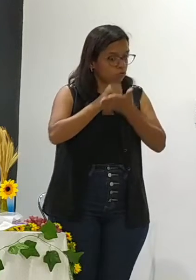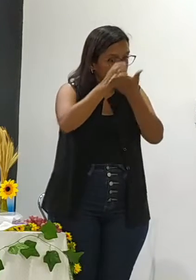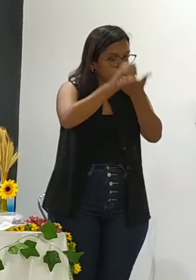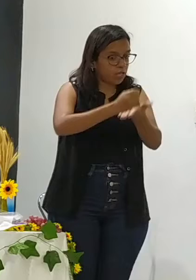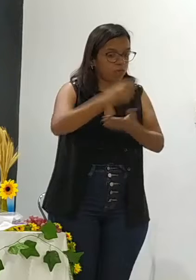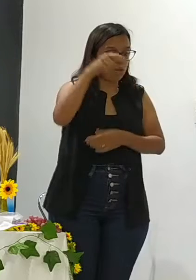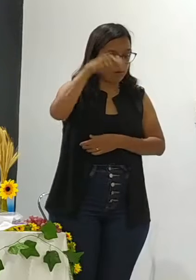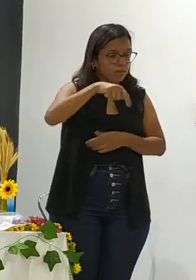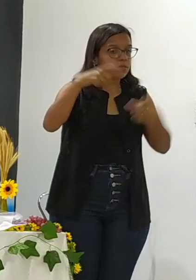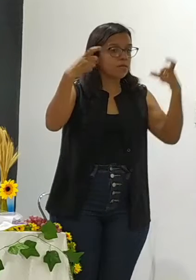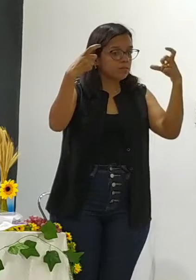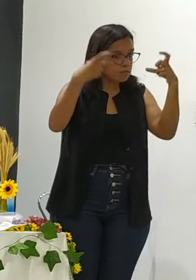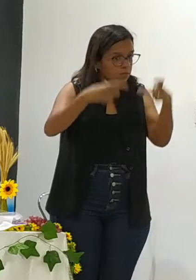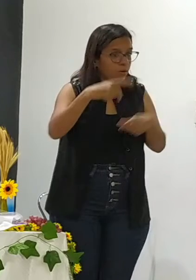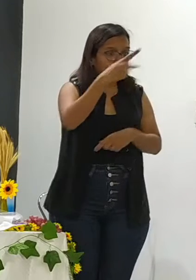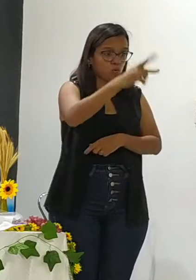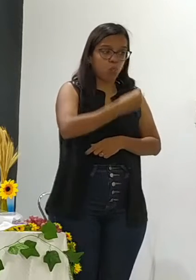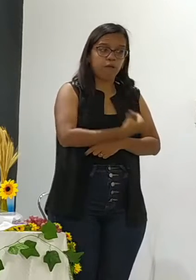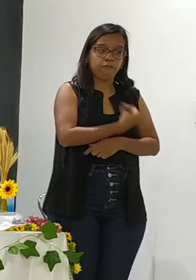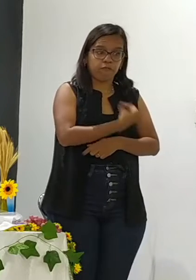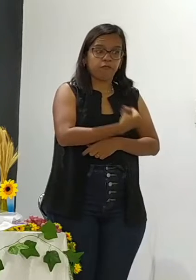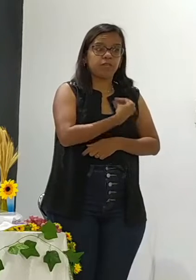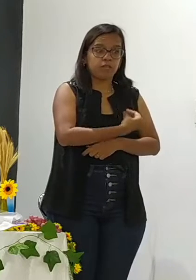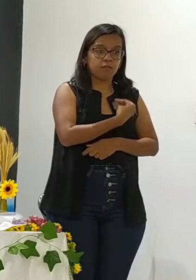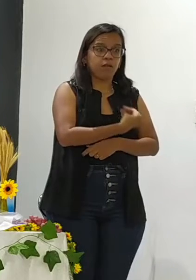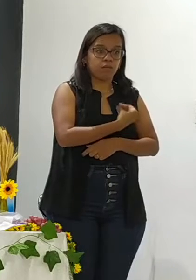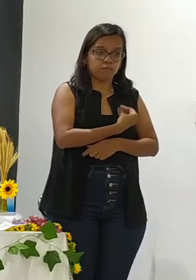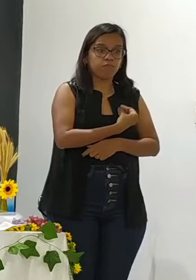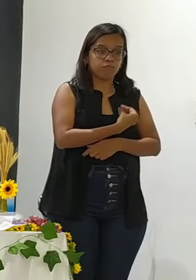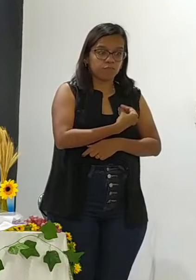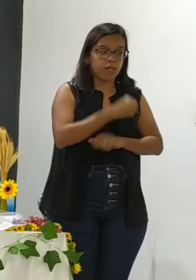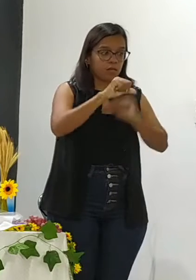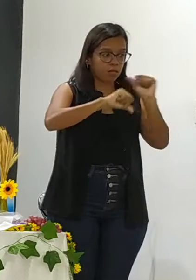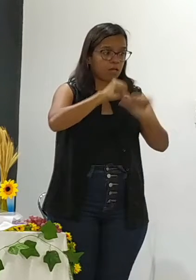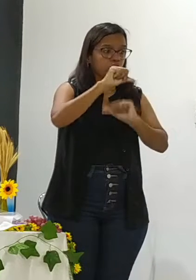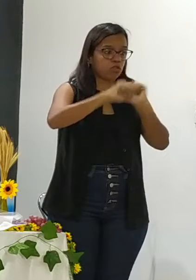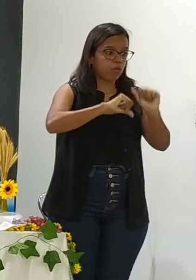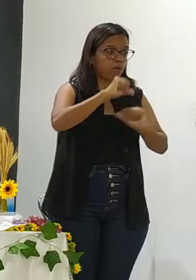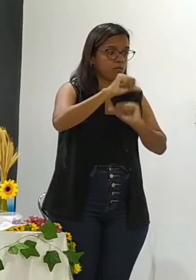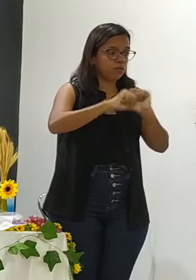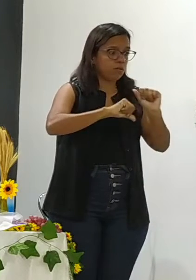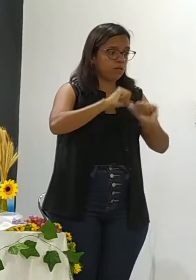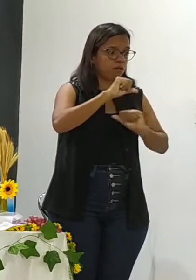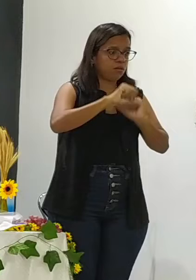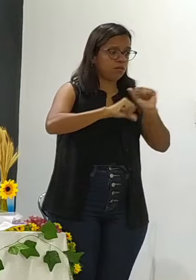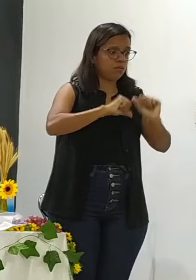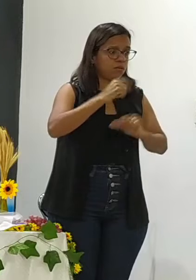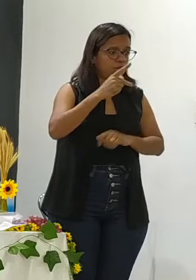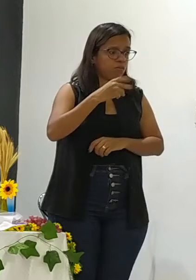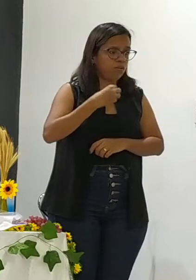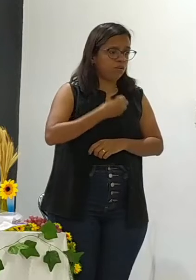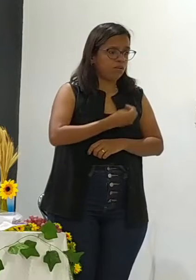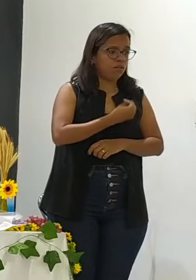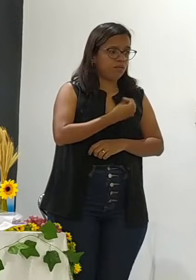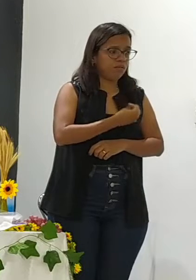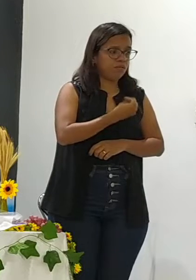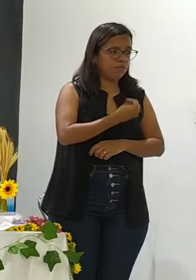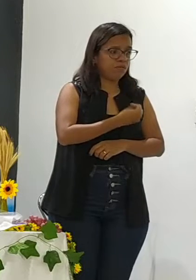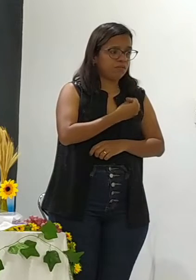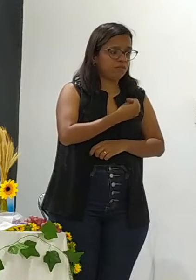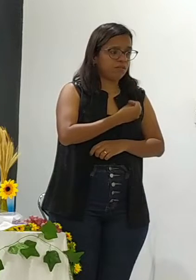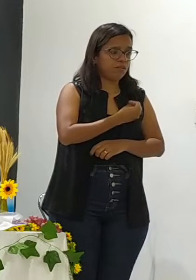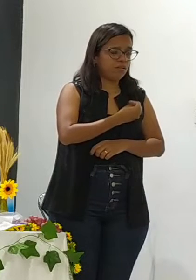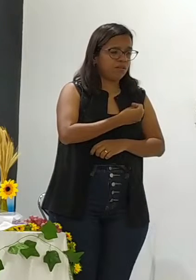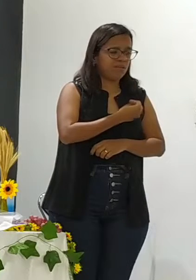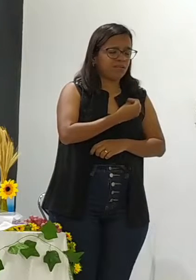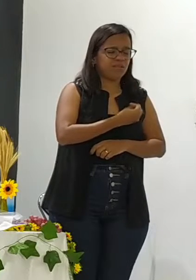Deus, Ele tem provisão na tua vida. Deus, Ele tem restauração para fazer na tua vida. Foi porque é assim que